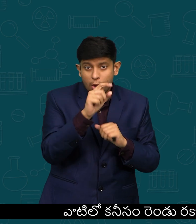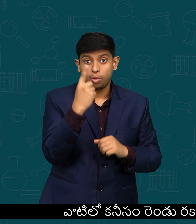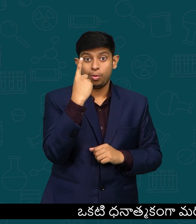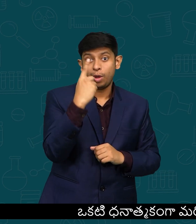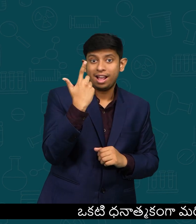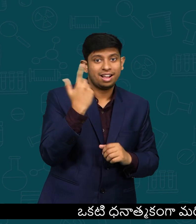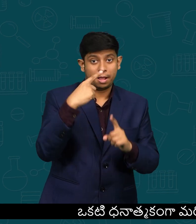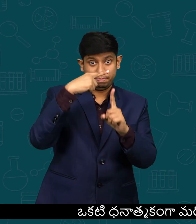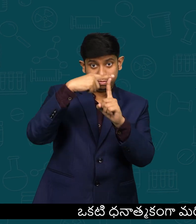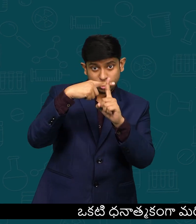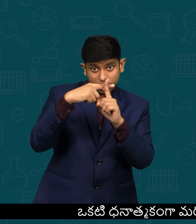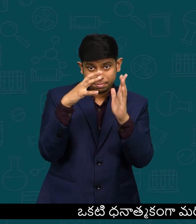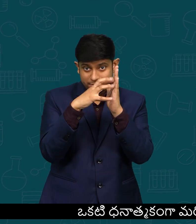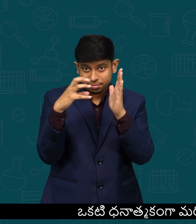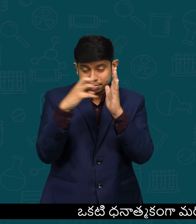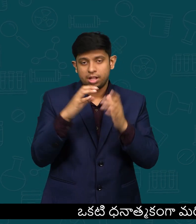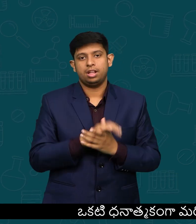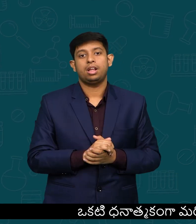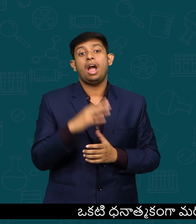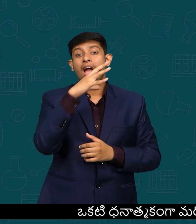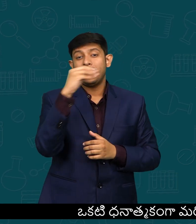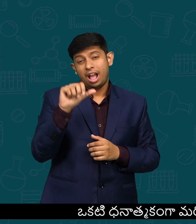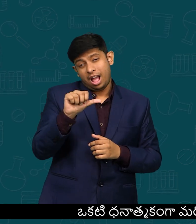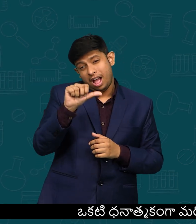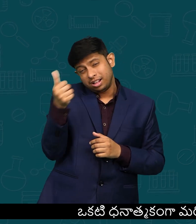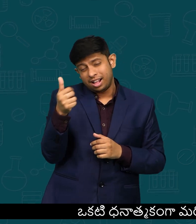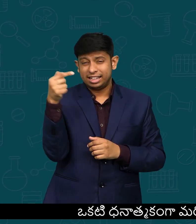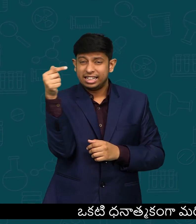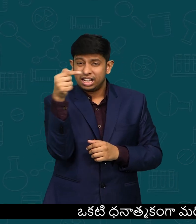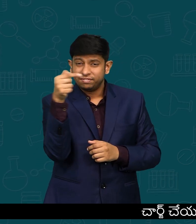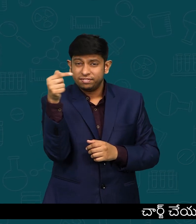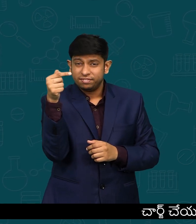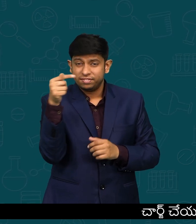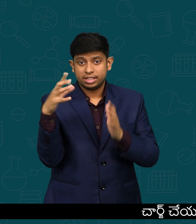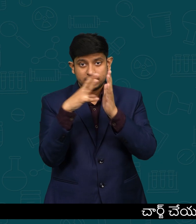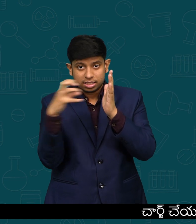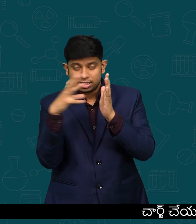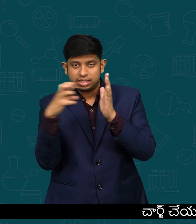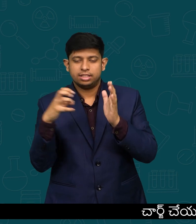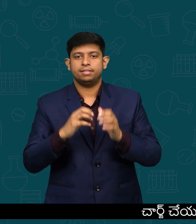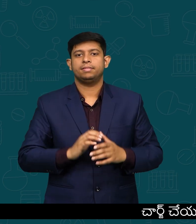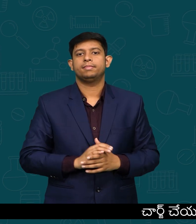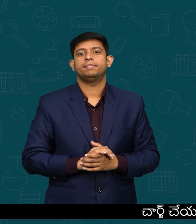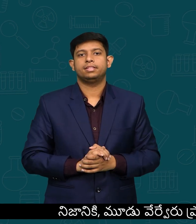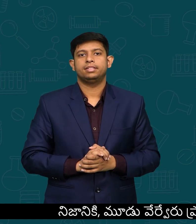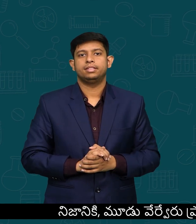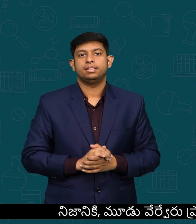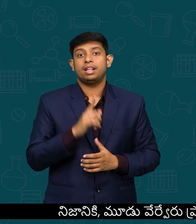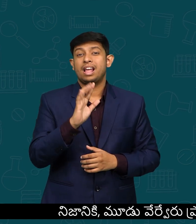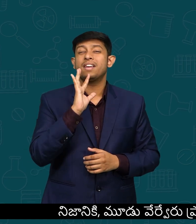ఉంటాయి. ఒకటి ధనాత్మకంగా మరియు మరొకటి ప్రతికూలంగా ఛార్జ్ చేయబడి ఉంటుంది. నిజానికి